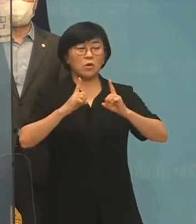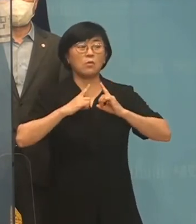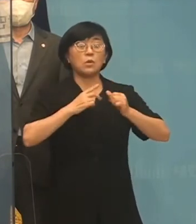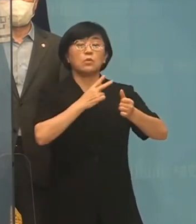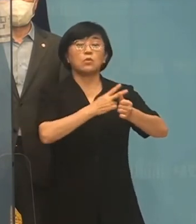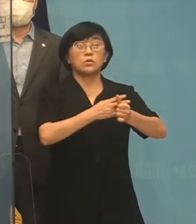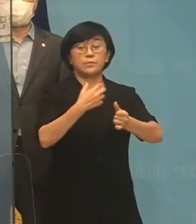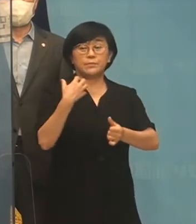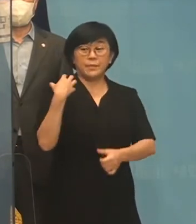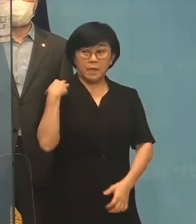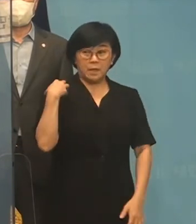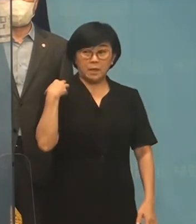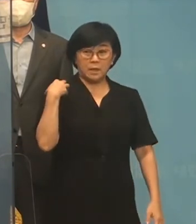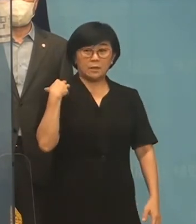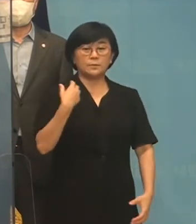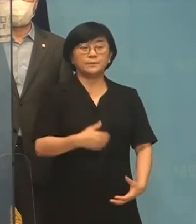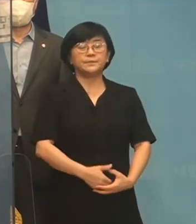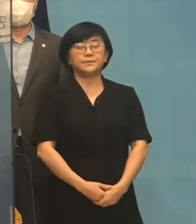것은